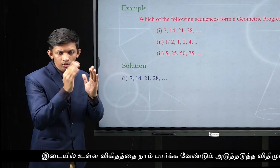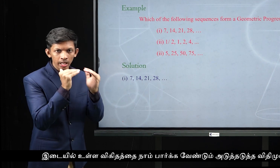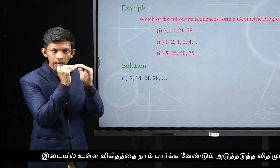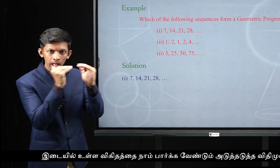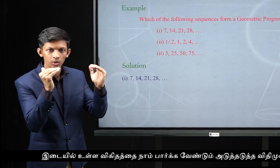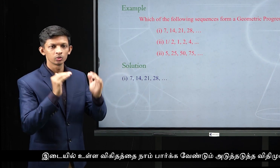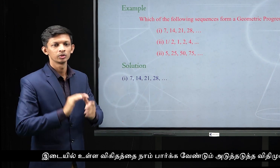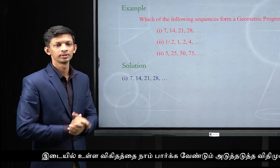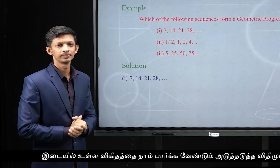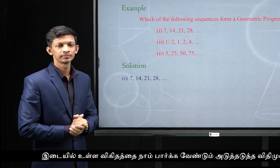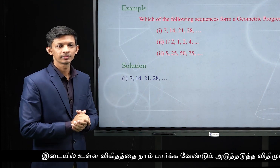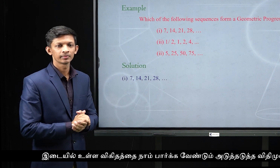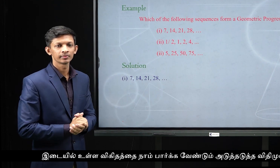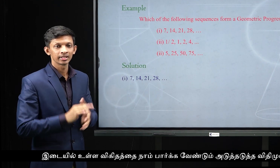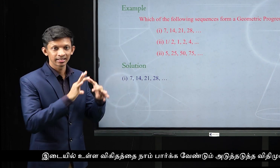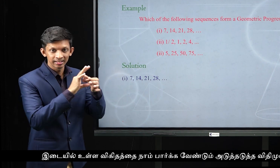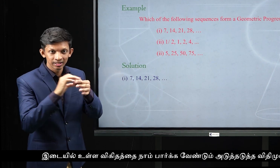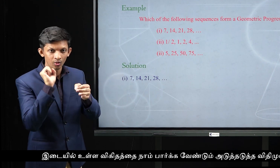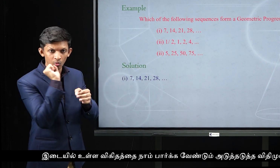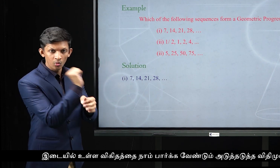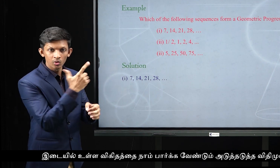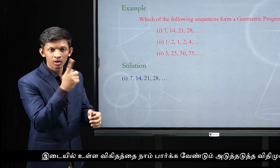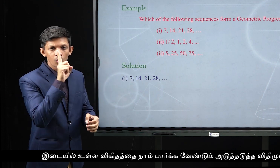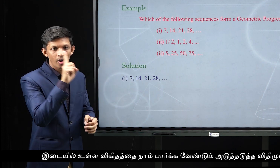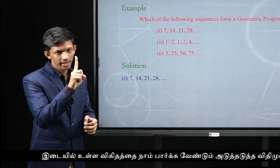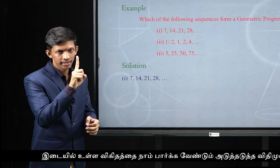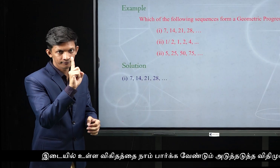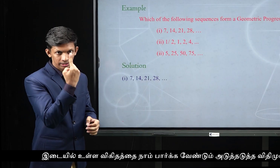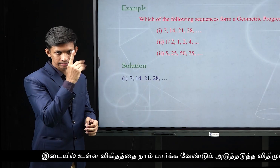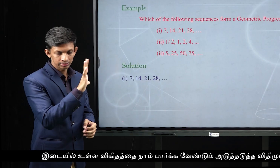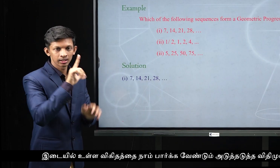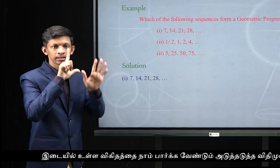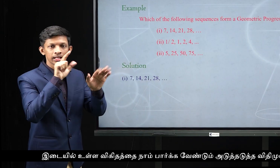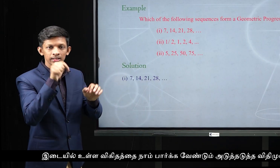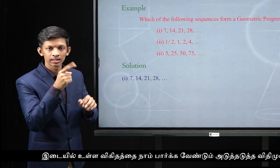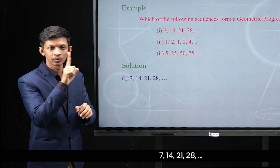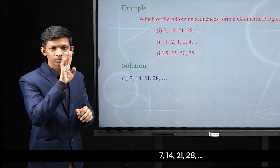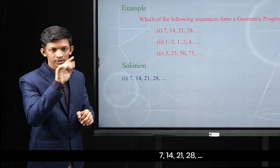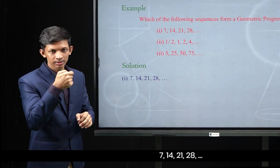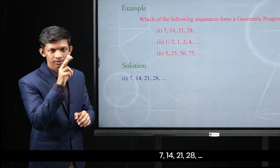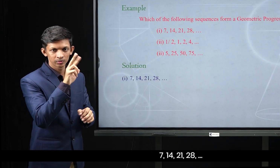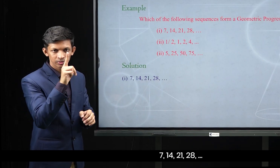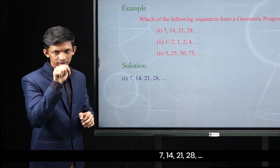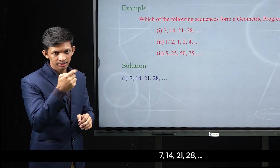உள்ள விகிதத்தை நாம் பார்க்க வேண்டும். அடுத்தடுத்த விகிதமுறைகள் சமம். 7,